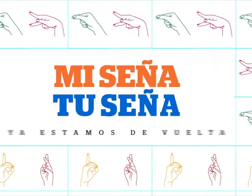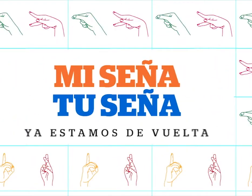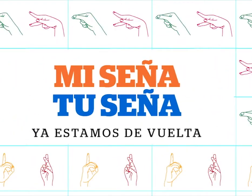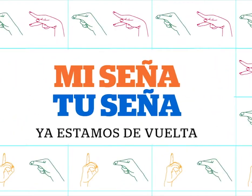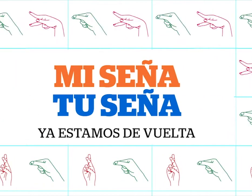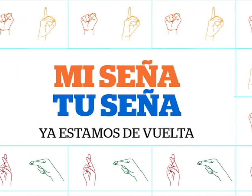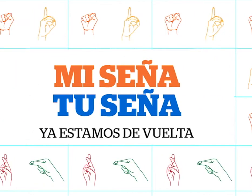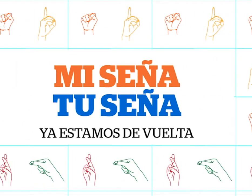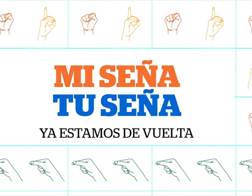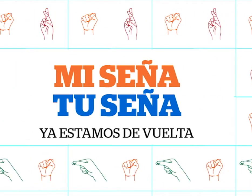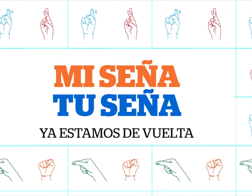acá